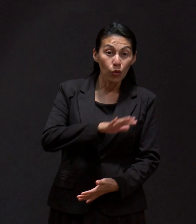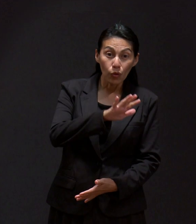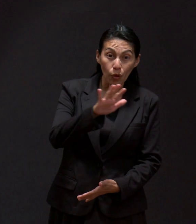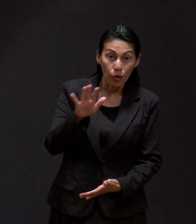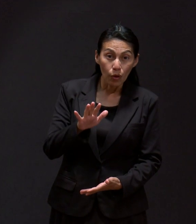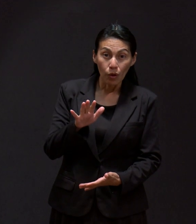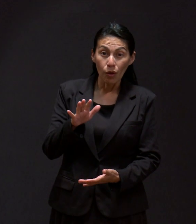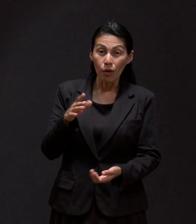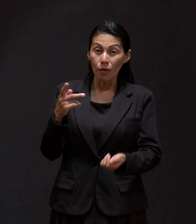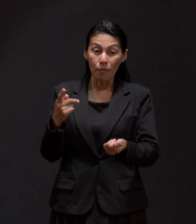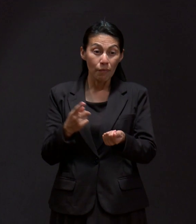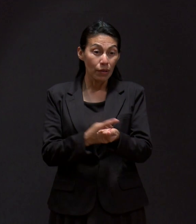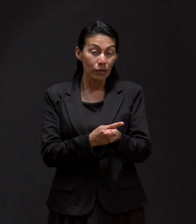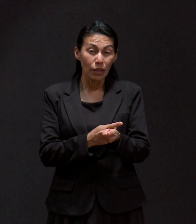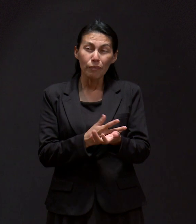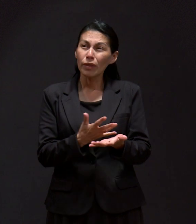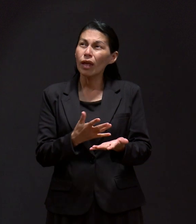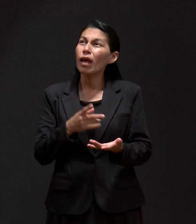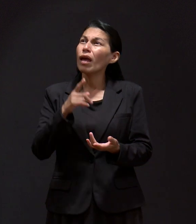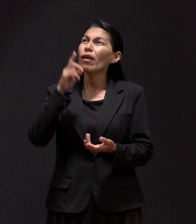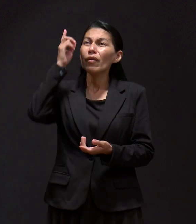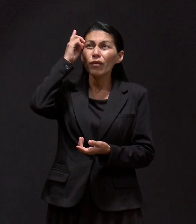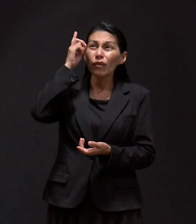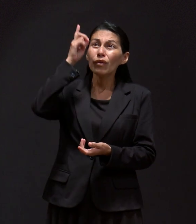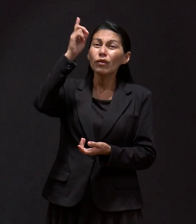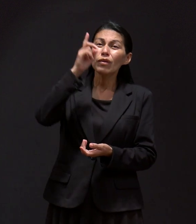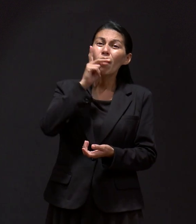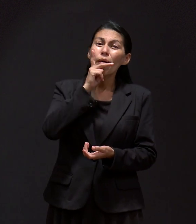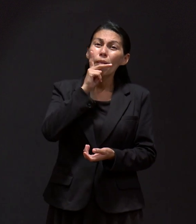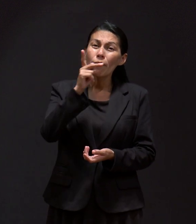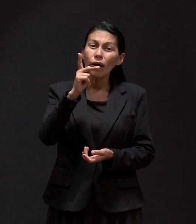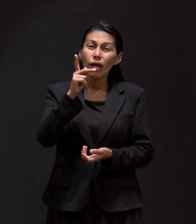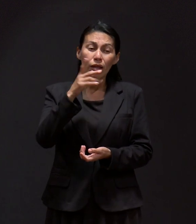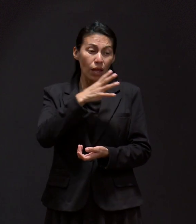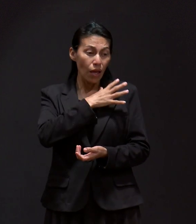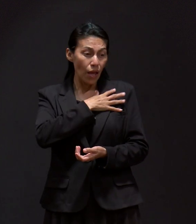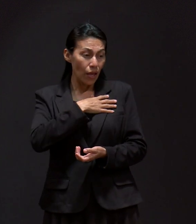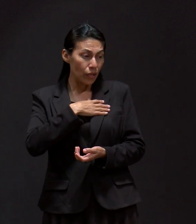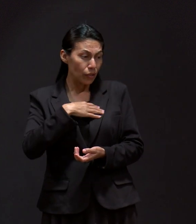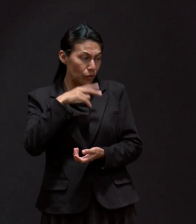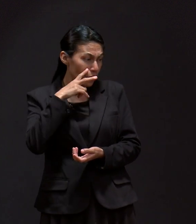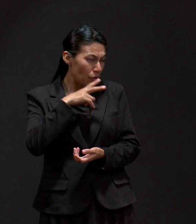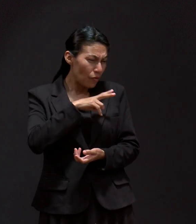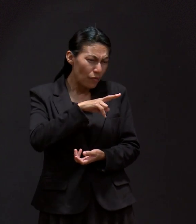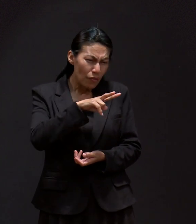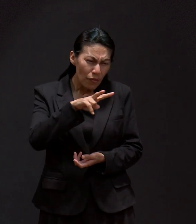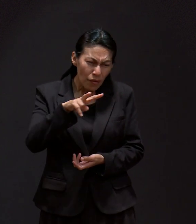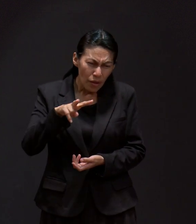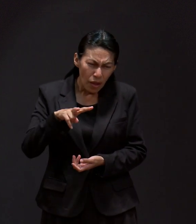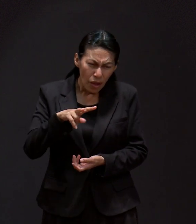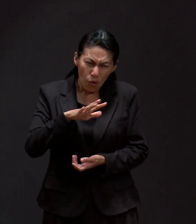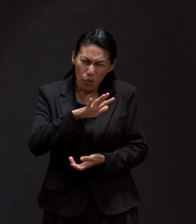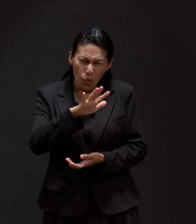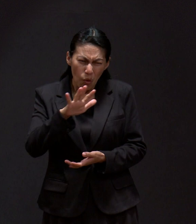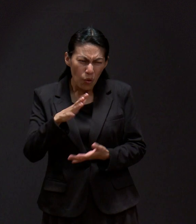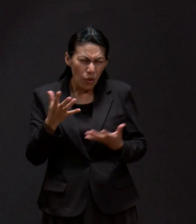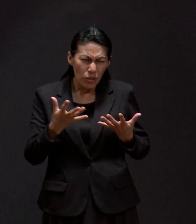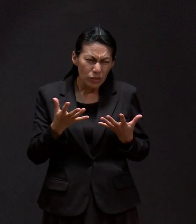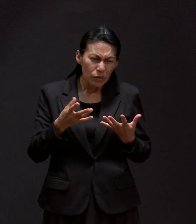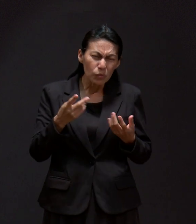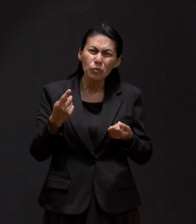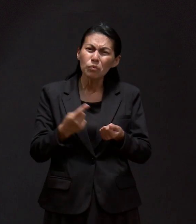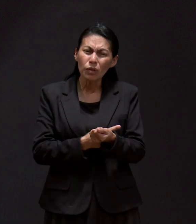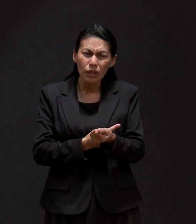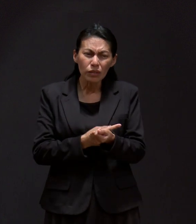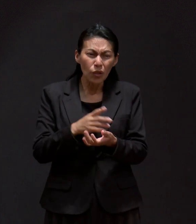como todo lo que pasa a sus hijos nuestro padre celestial tiene mucho interés en todo lo